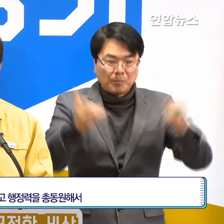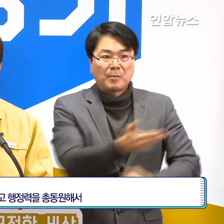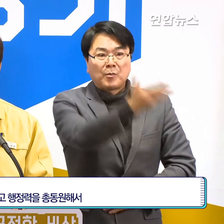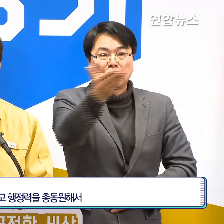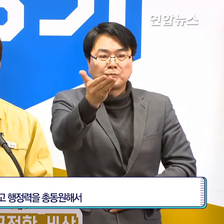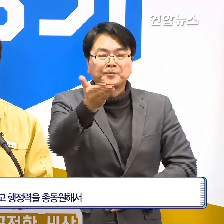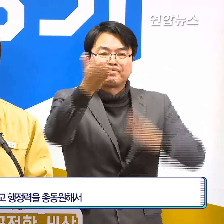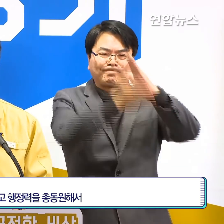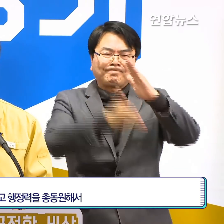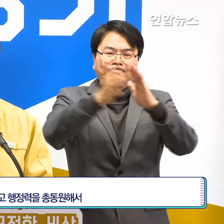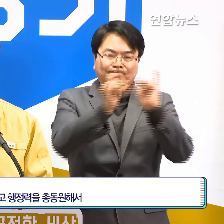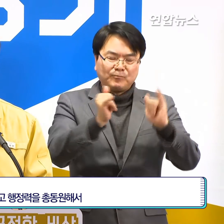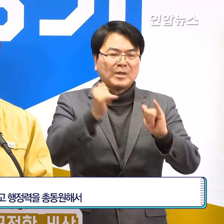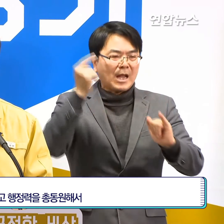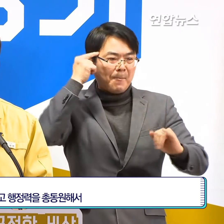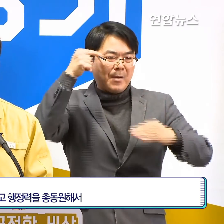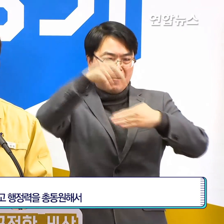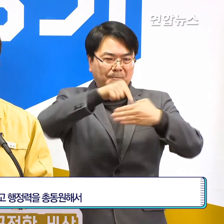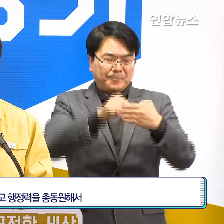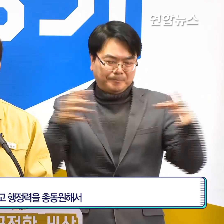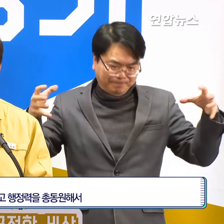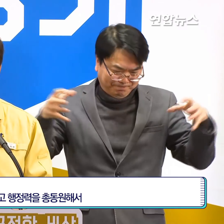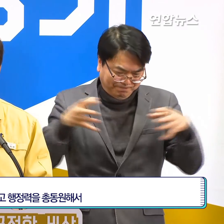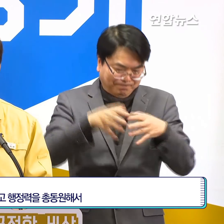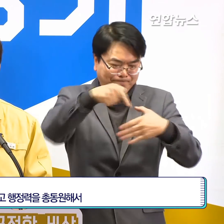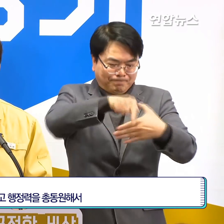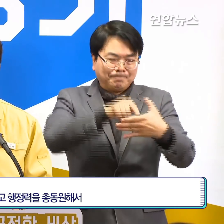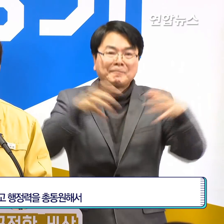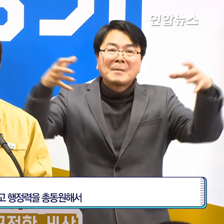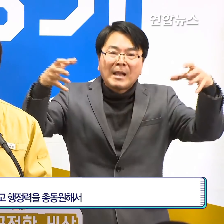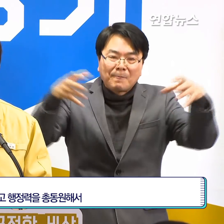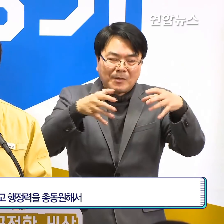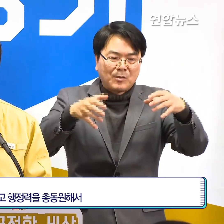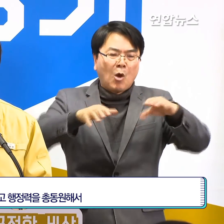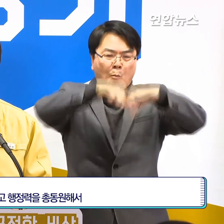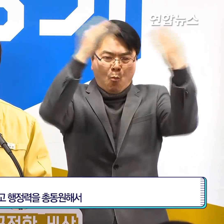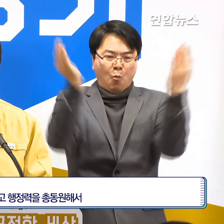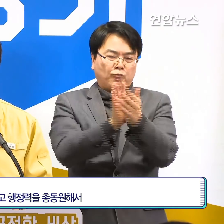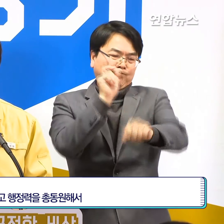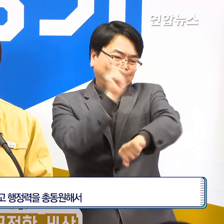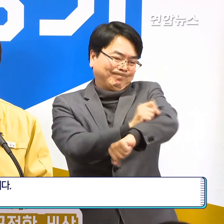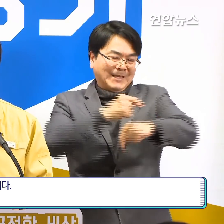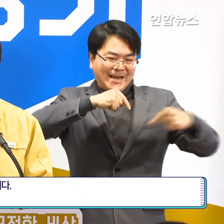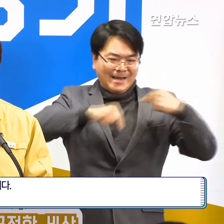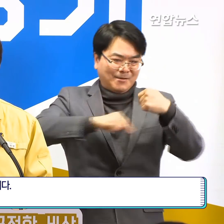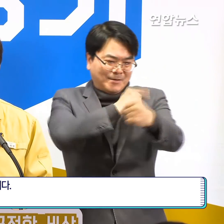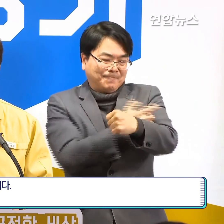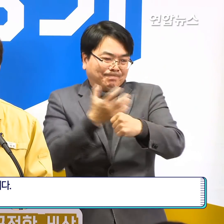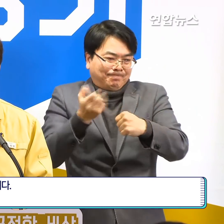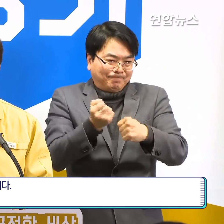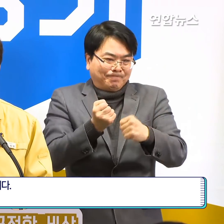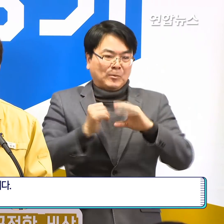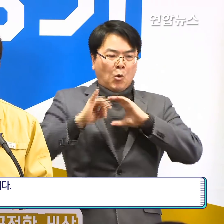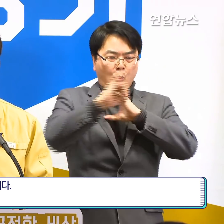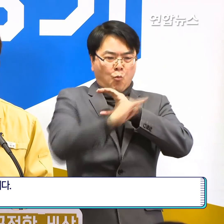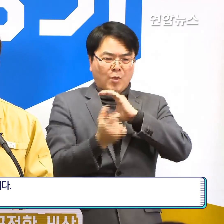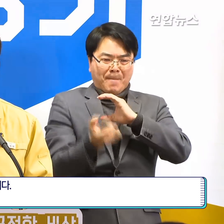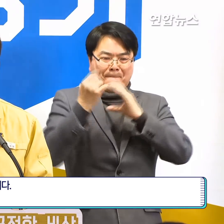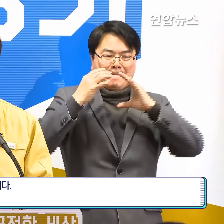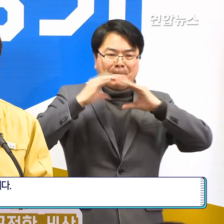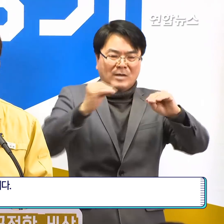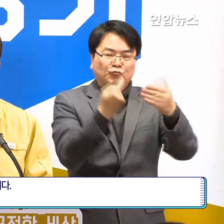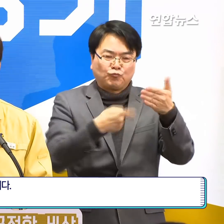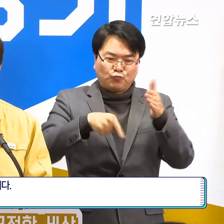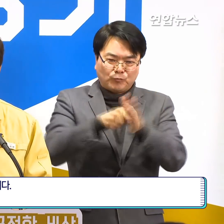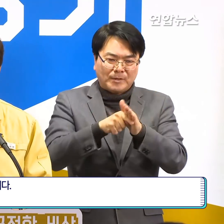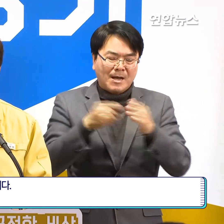모두가 일심동체로 합심하고 행정력을 총동원해서 코로나19 조기 종식을 위해